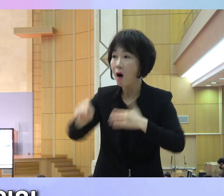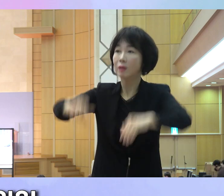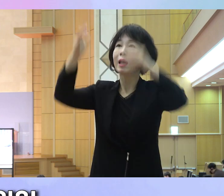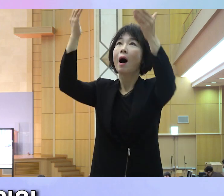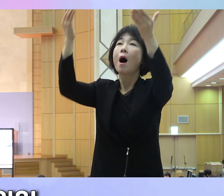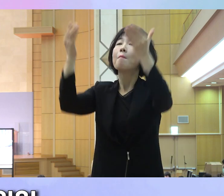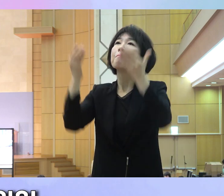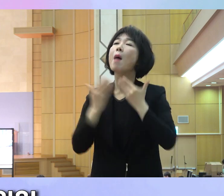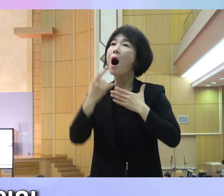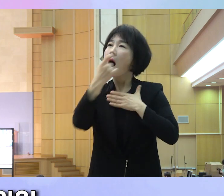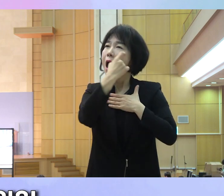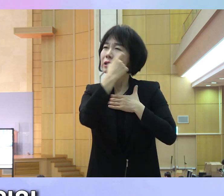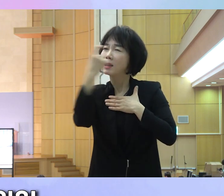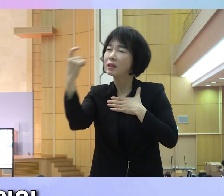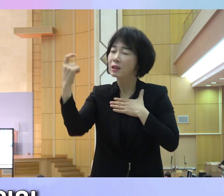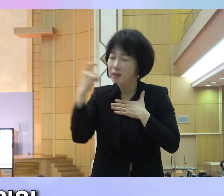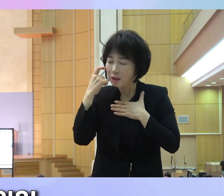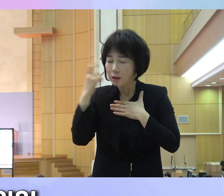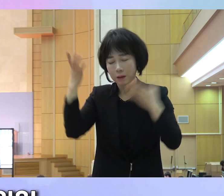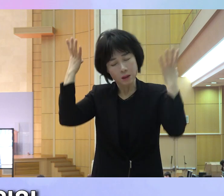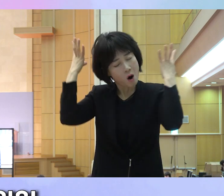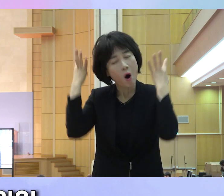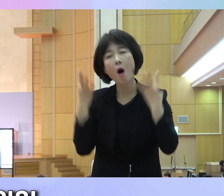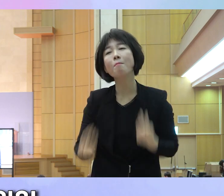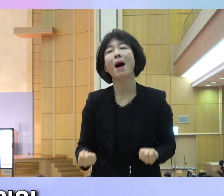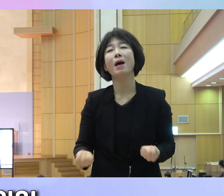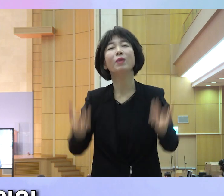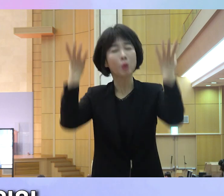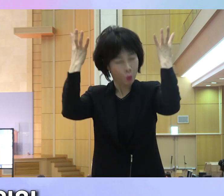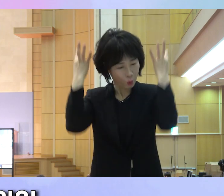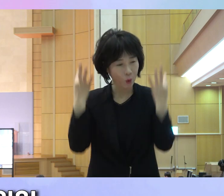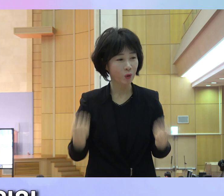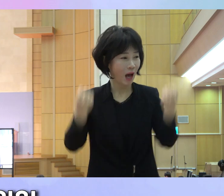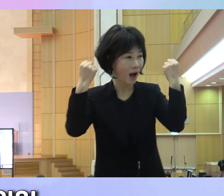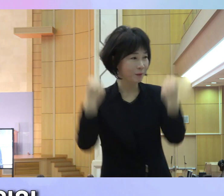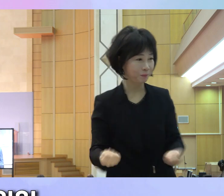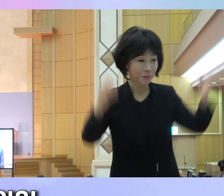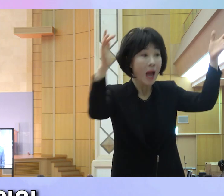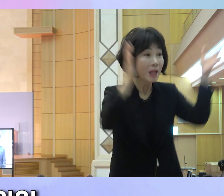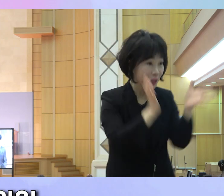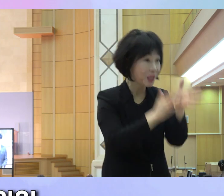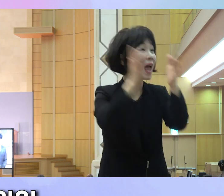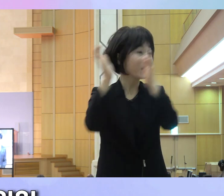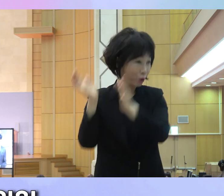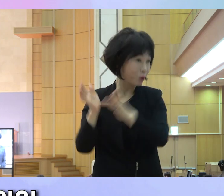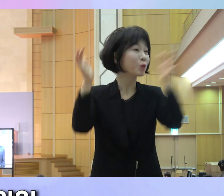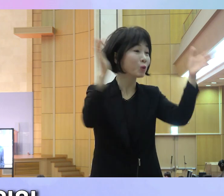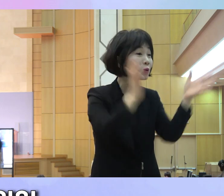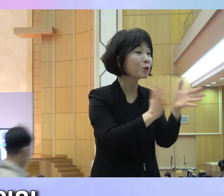믿는 것은 받은 증거만 보다.